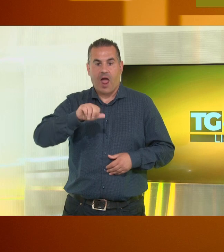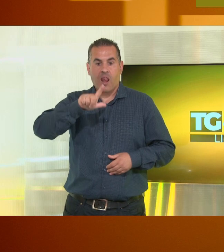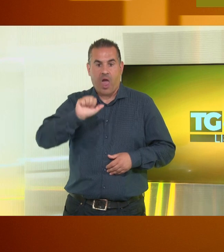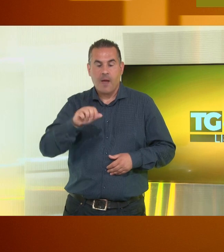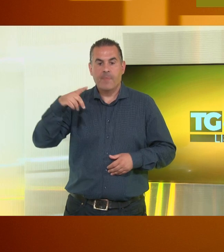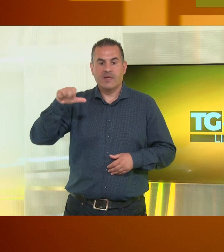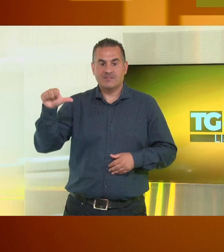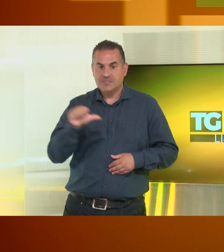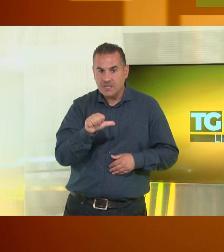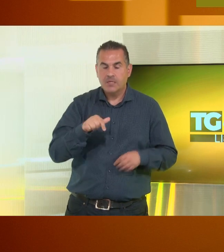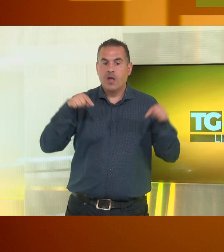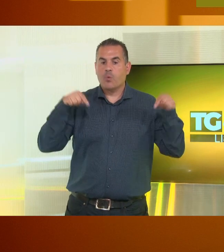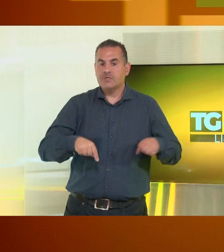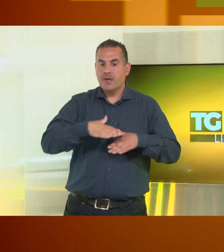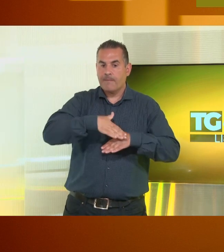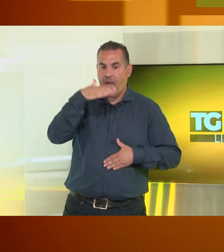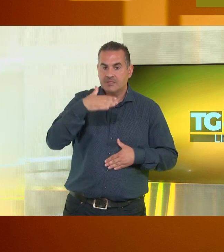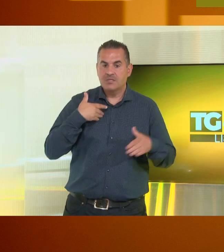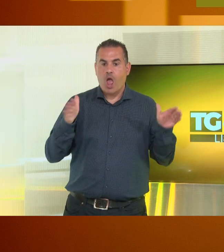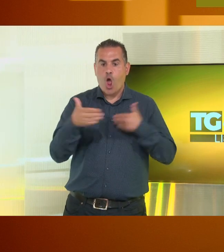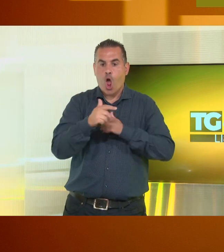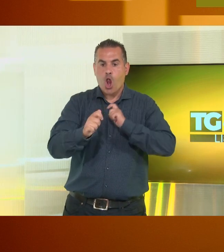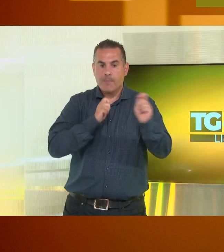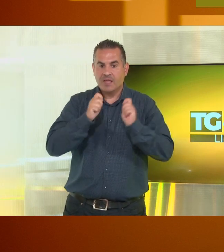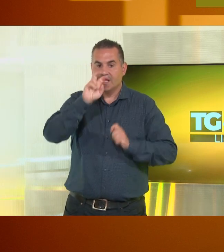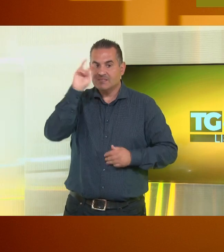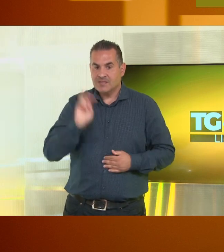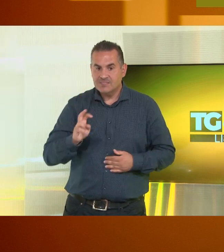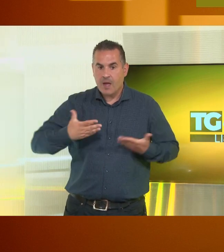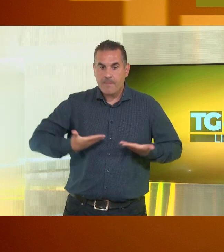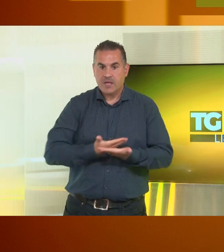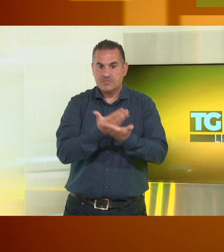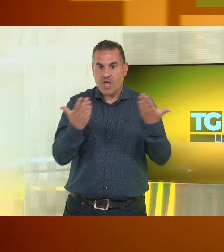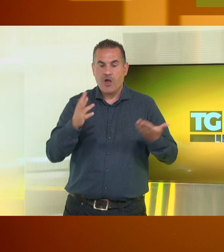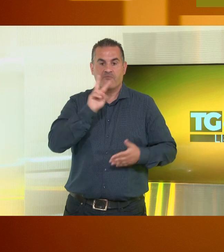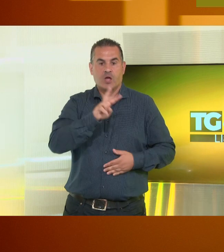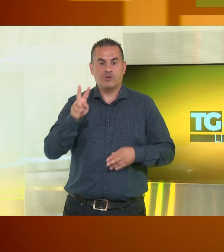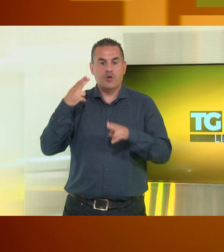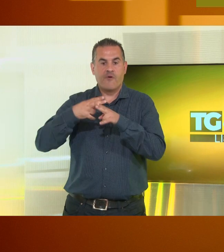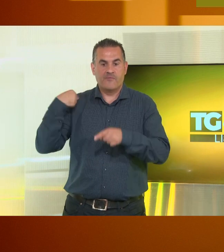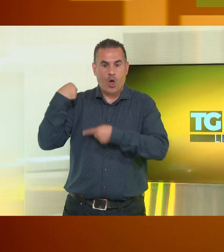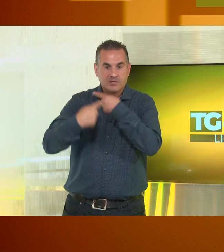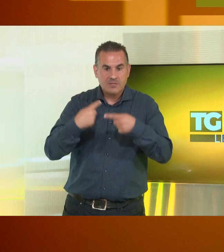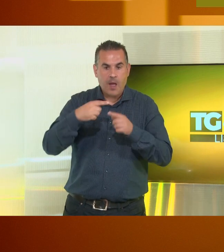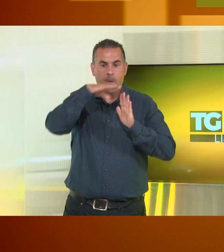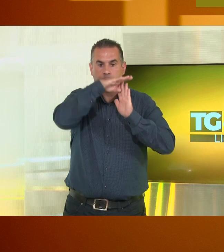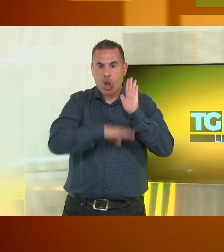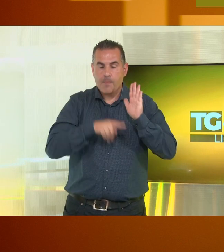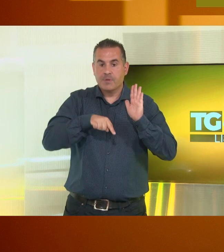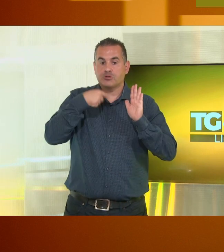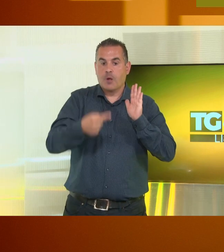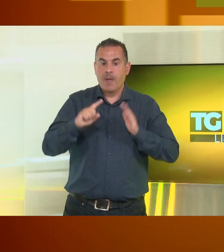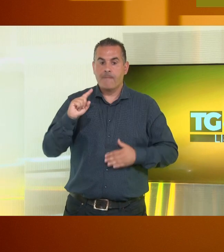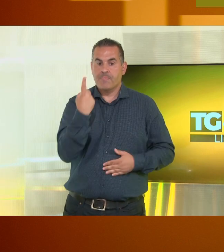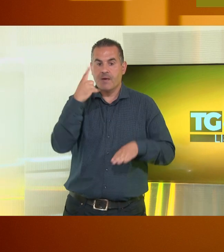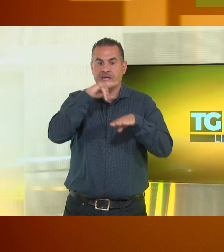presso la sede della Camera di Commercio di Sassari, in programma a Sirigo domenica 1 settembre, coincide con il 90esimo anniversario della nascita e il 30esimo